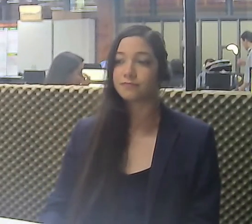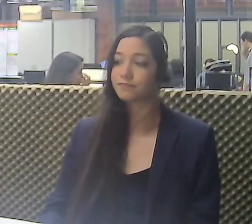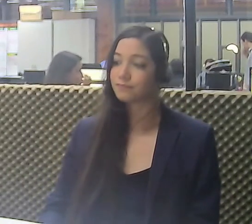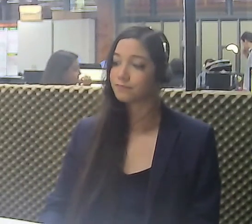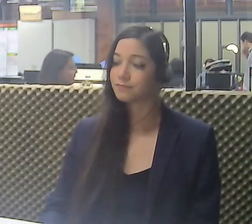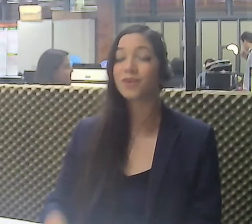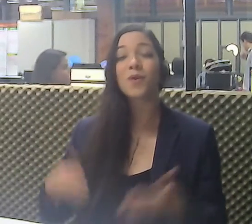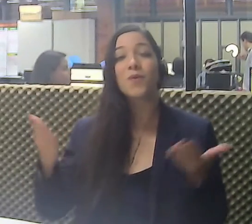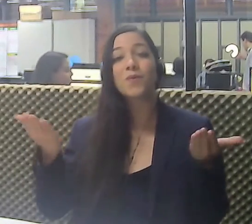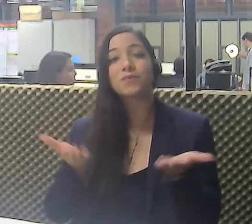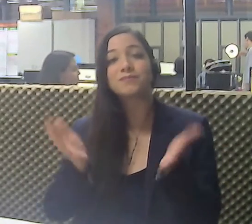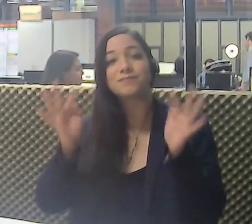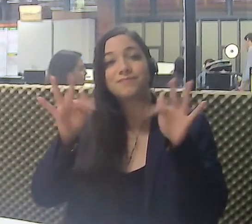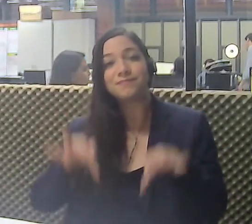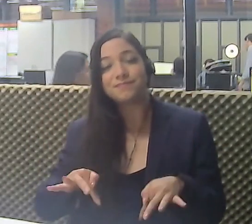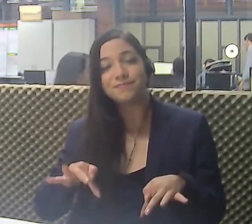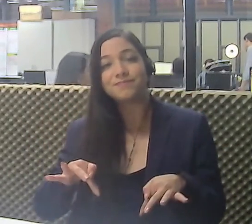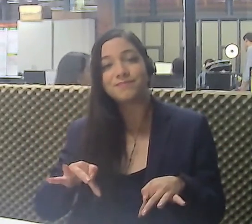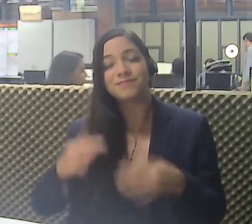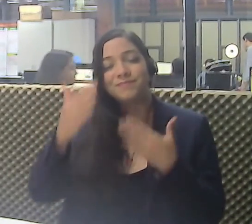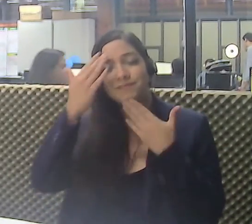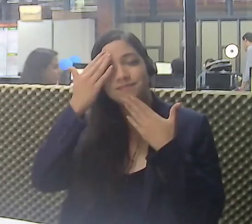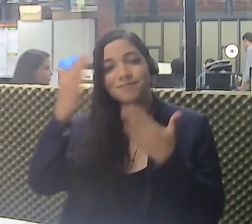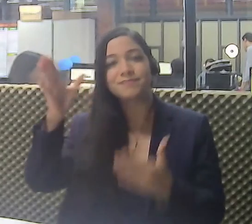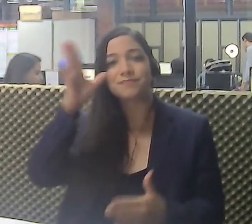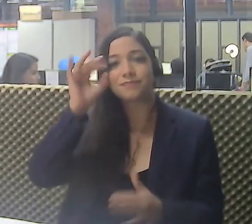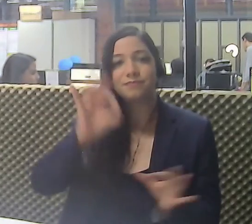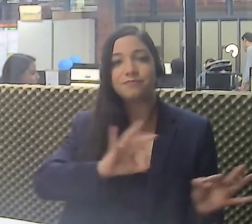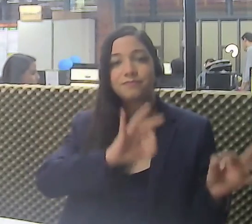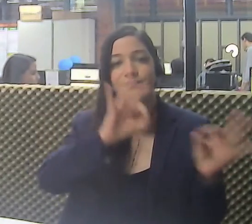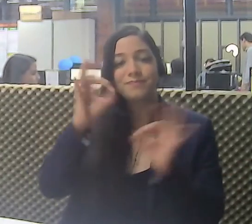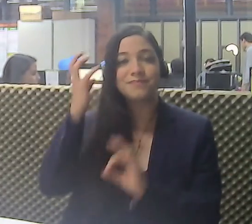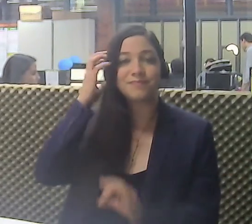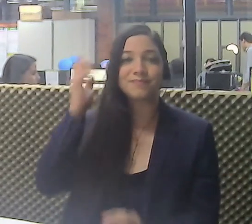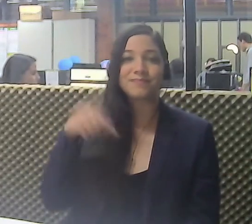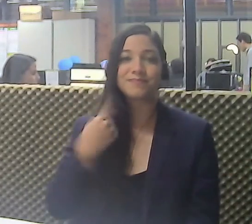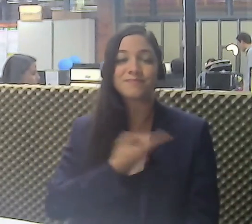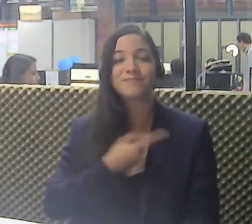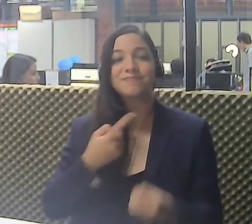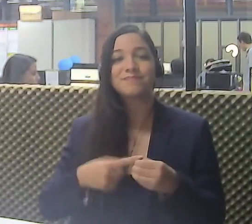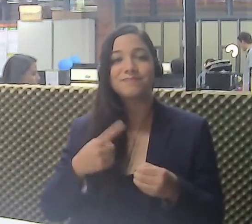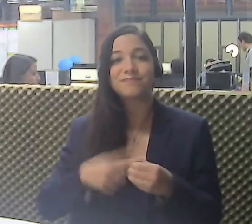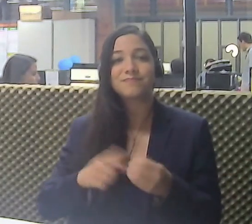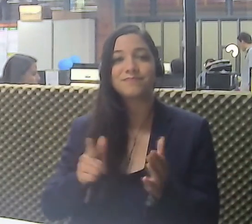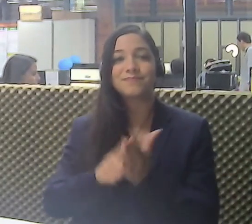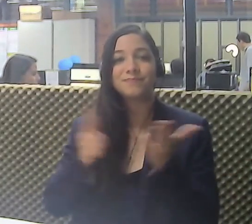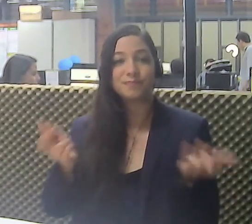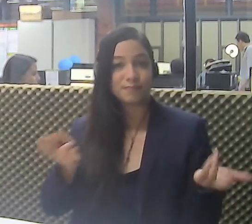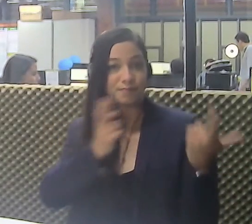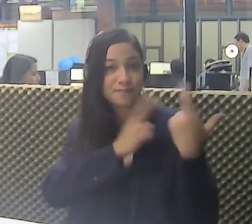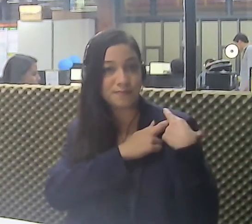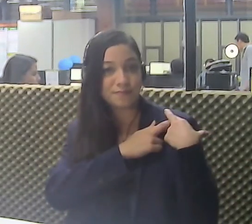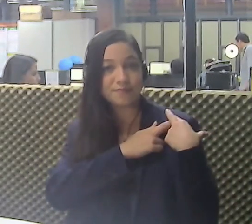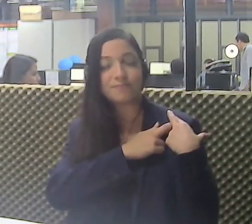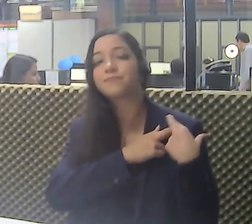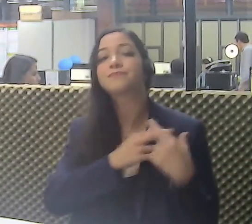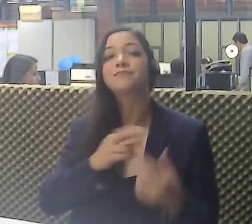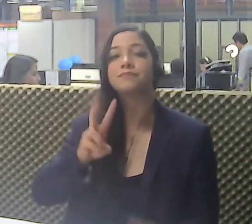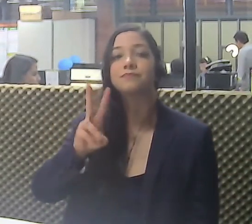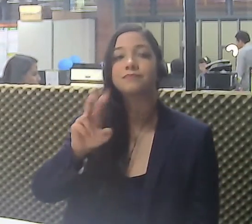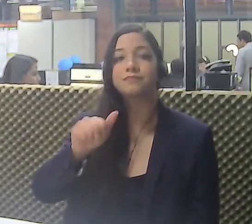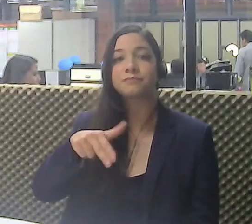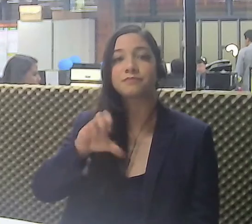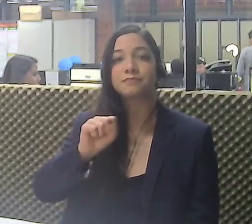notícias. E a edição de hoje fica por aqui. Obrigado pela sua audiência, Rádio Nossa Cidade. Jornalista responsável pela edição,